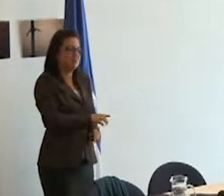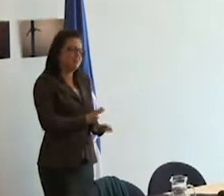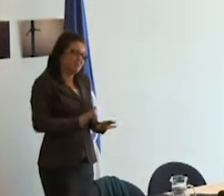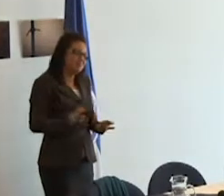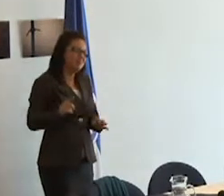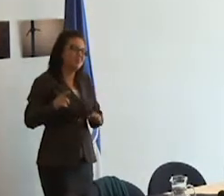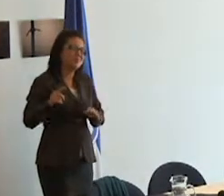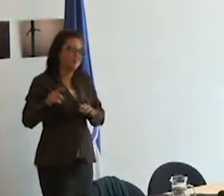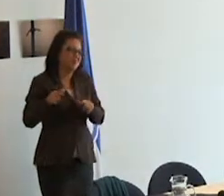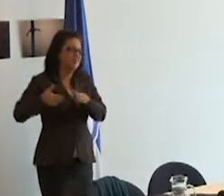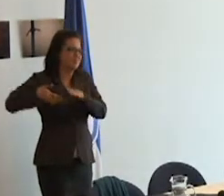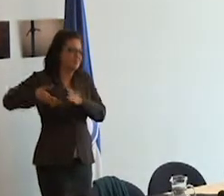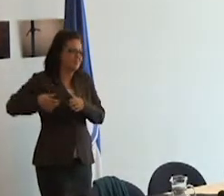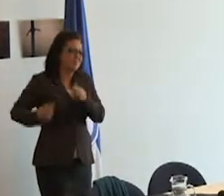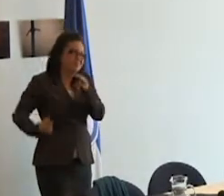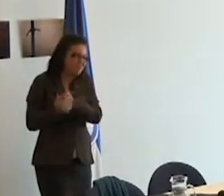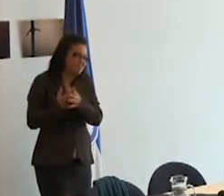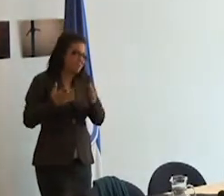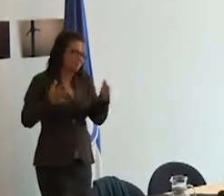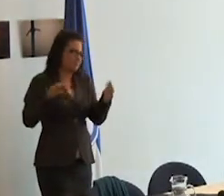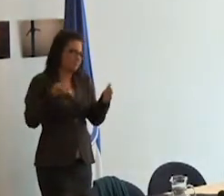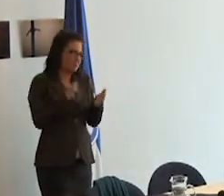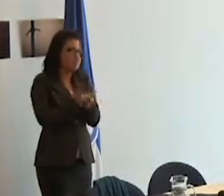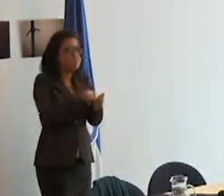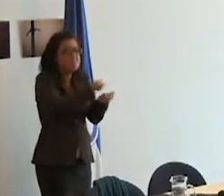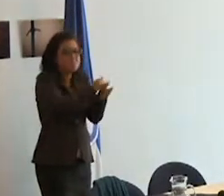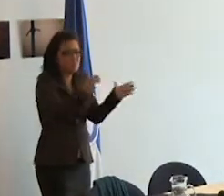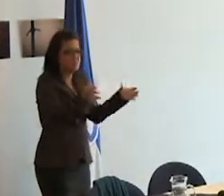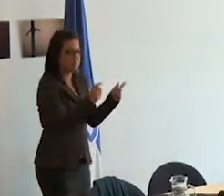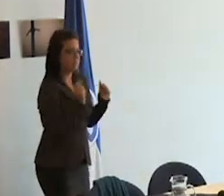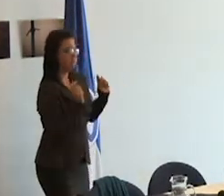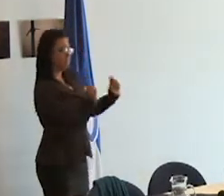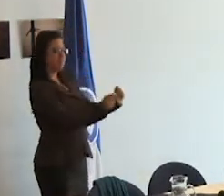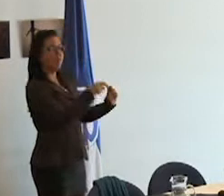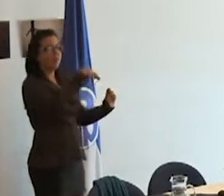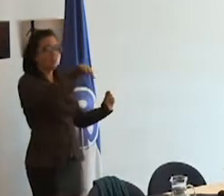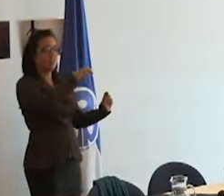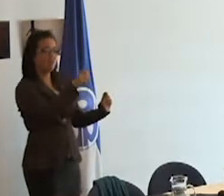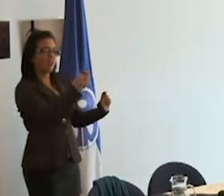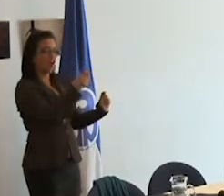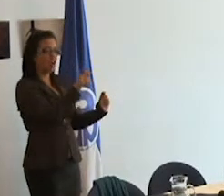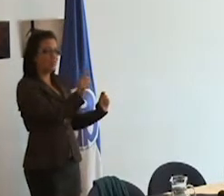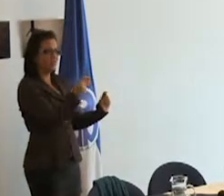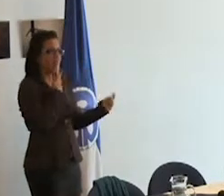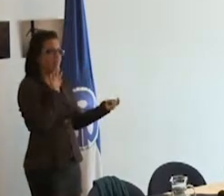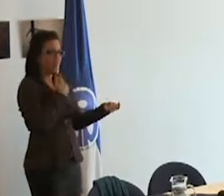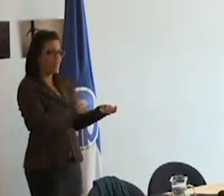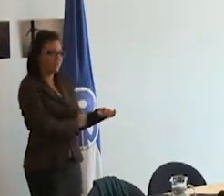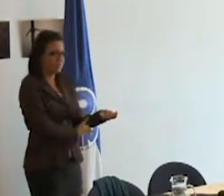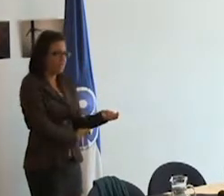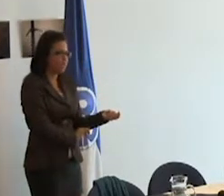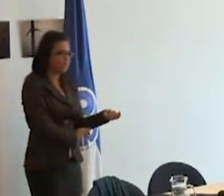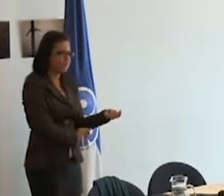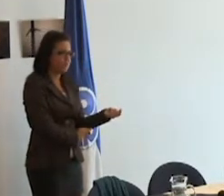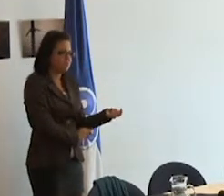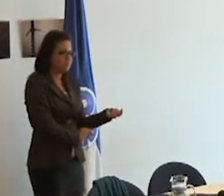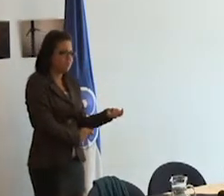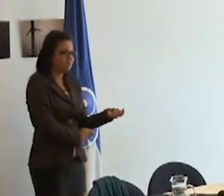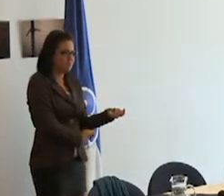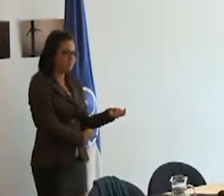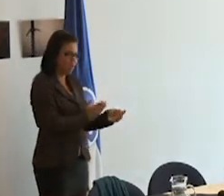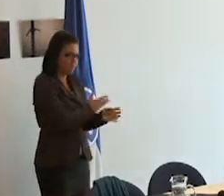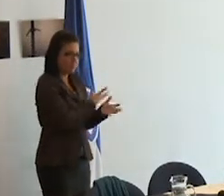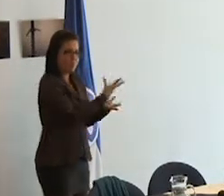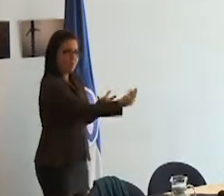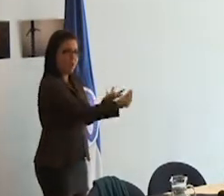sus diferencias, todos fueron agrupados bajo el mismo nombre, el color de su piel, borrando todo rastro